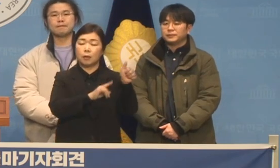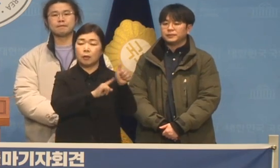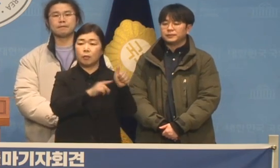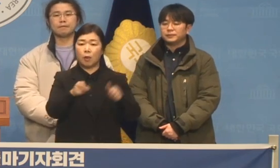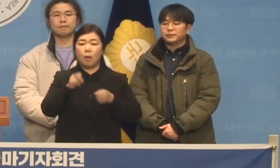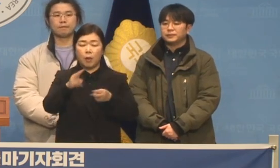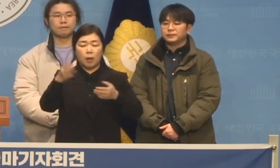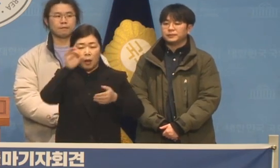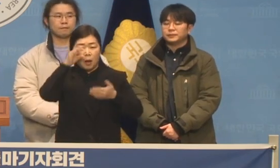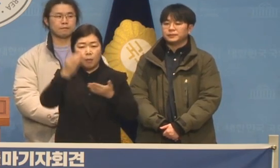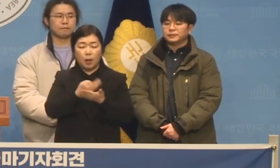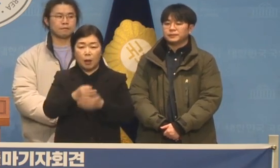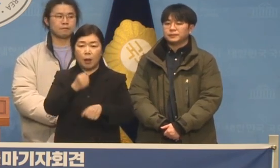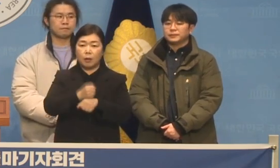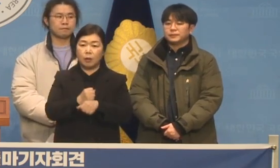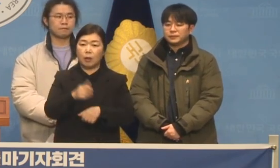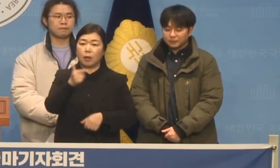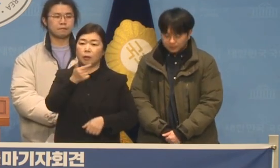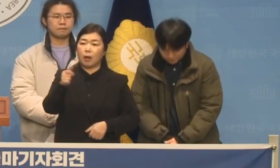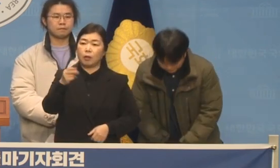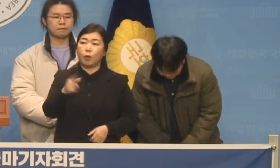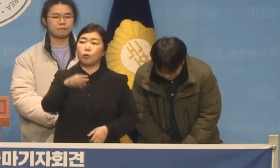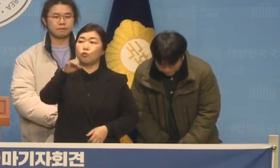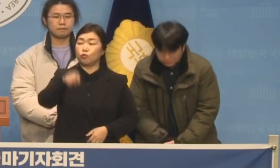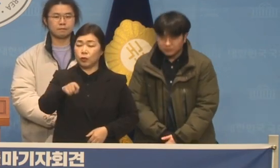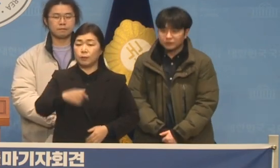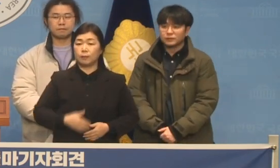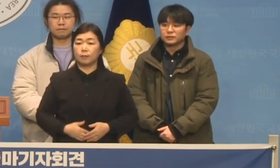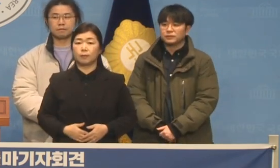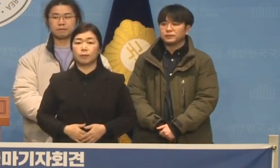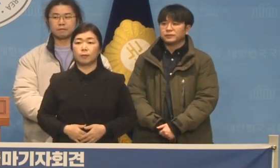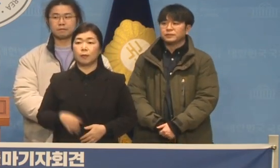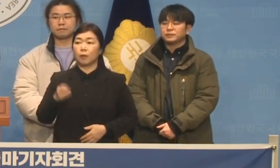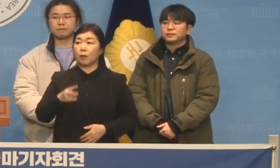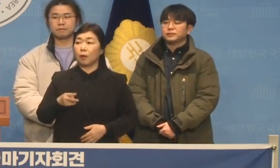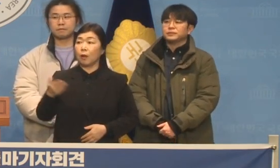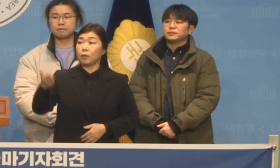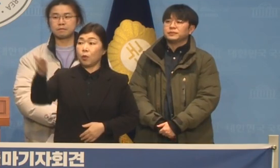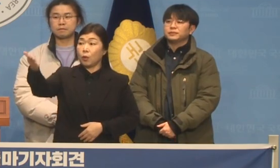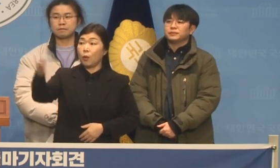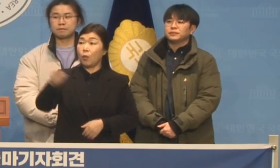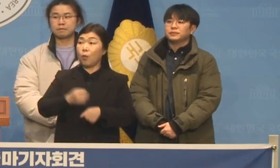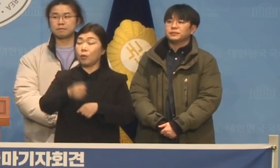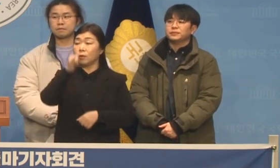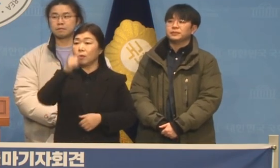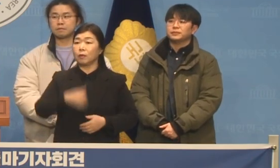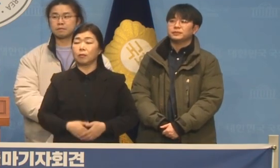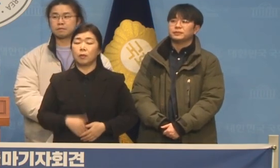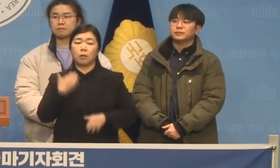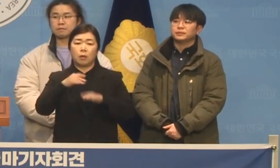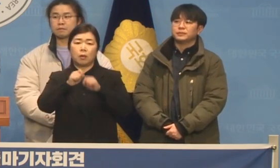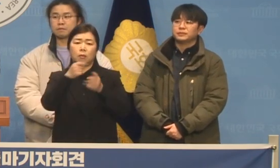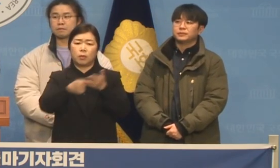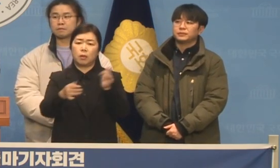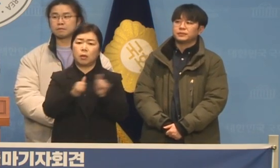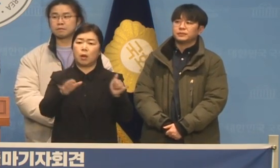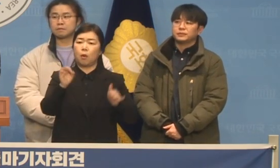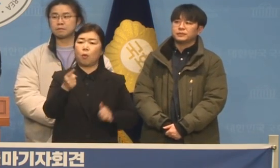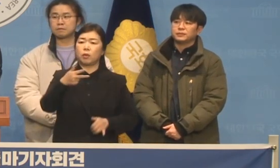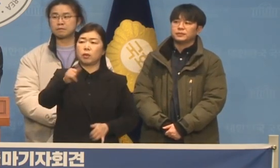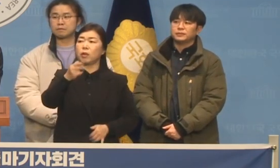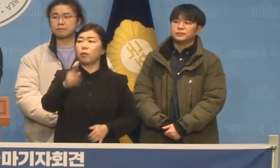배달 아르바이트를 하는 나현우님 오셨습니다. 그리고 한 분 저기 오셨는데요. 전세사기 피해자